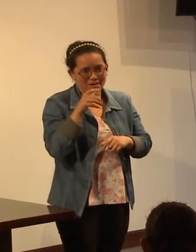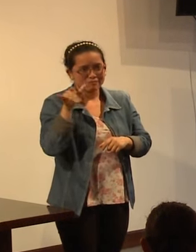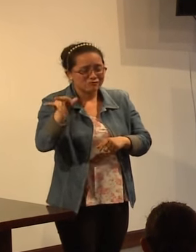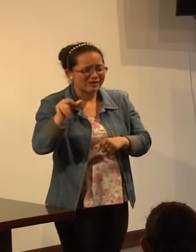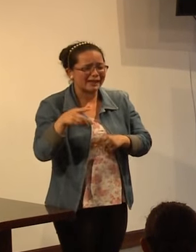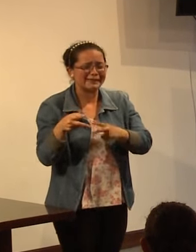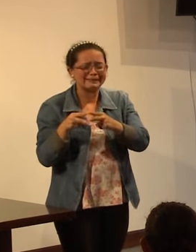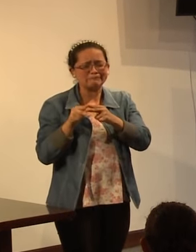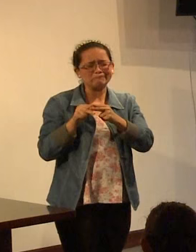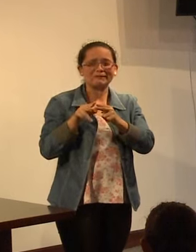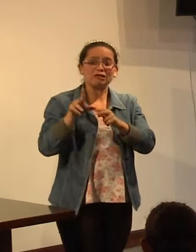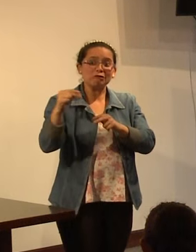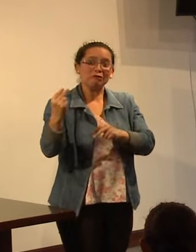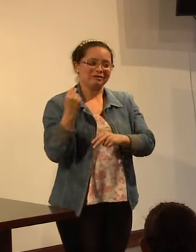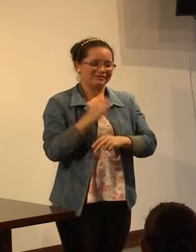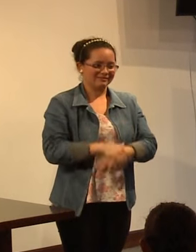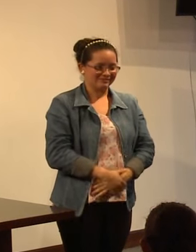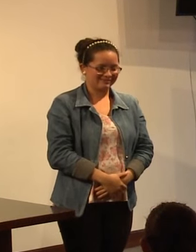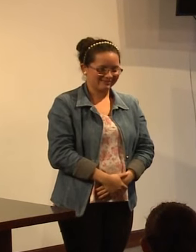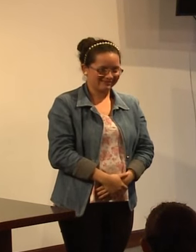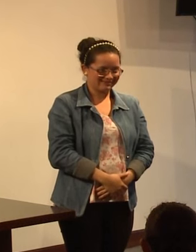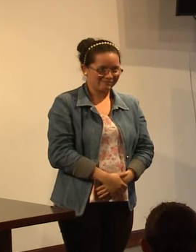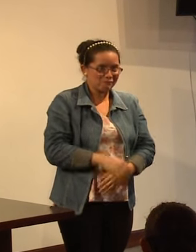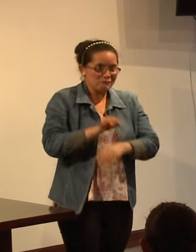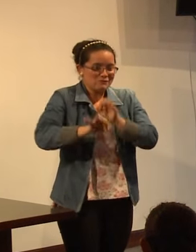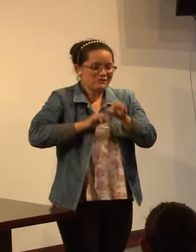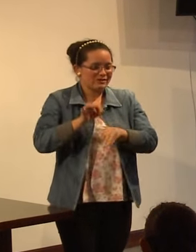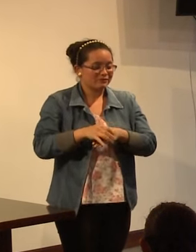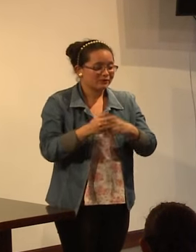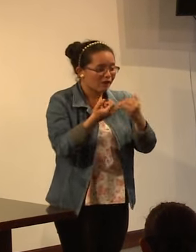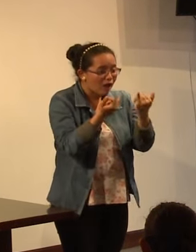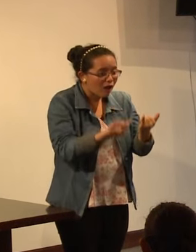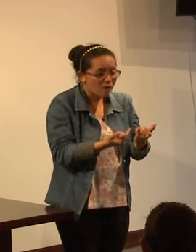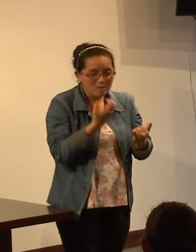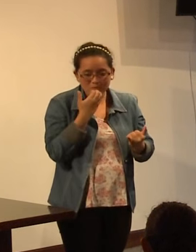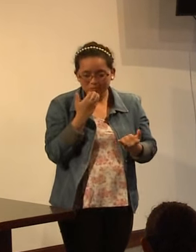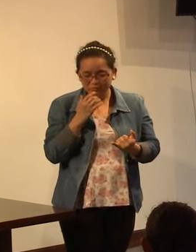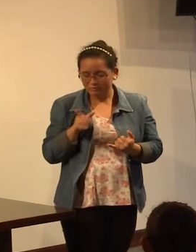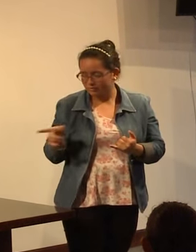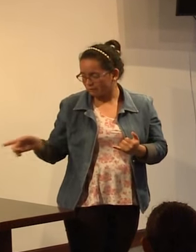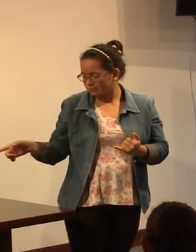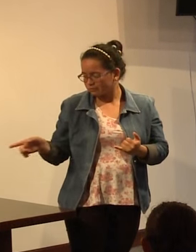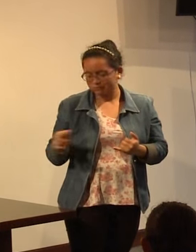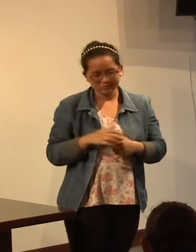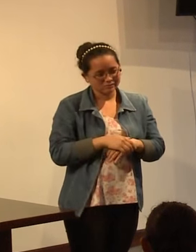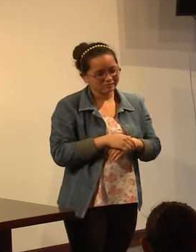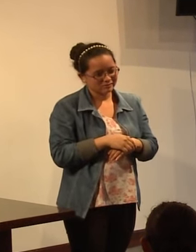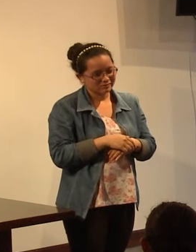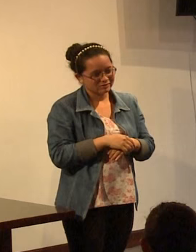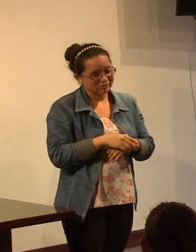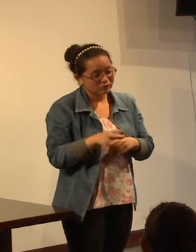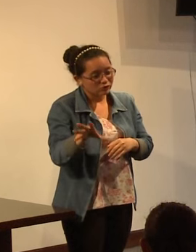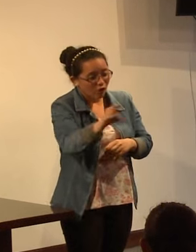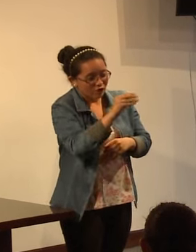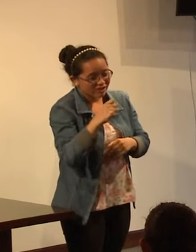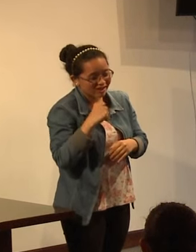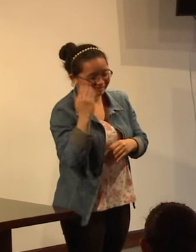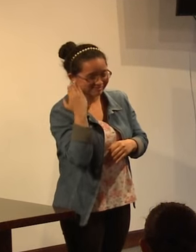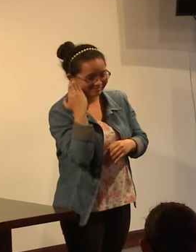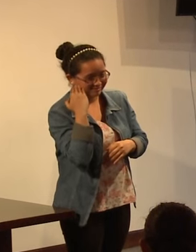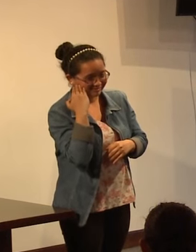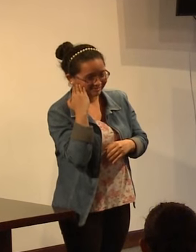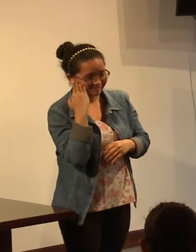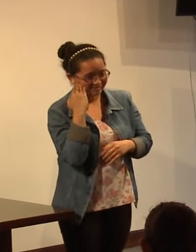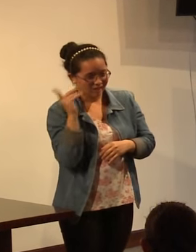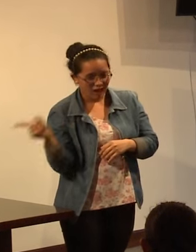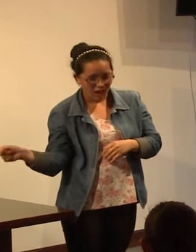de sencillo. En este momento tenemos los lápices. El mío está ahí cargándose. ¿Sí? Todos tenemos un celular con una cámara